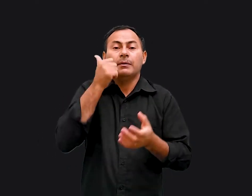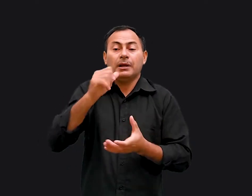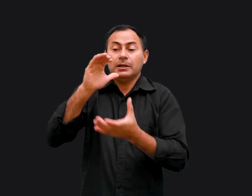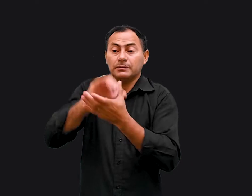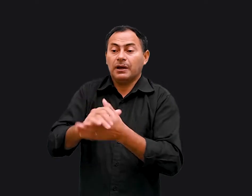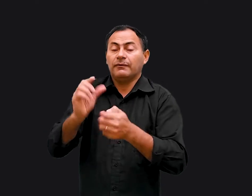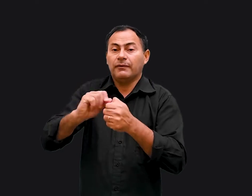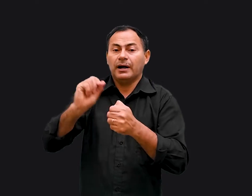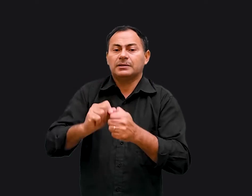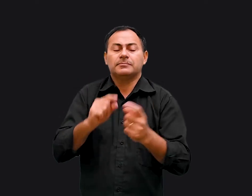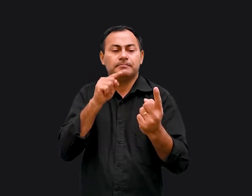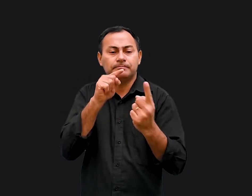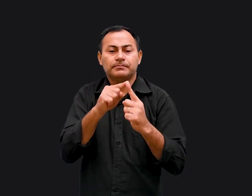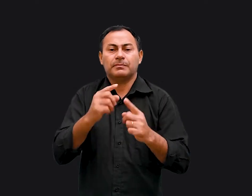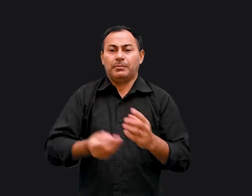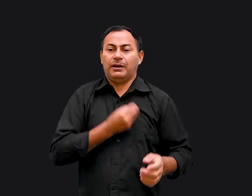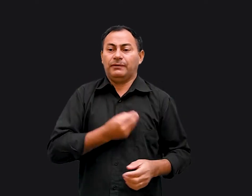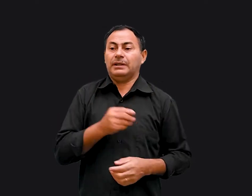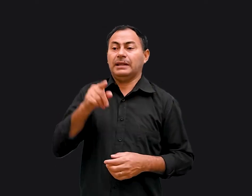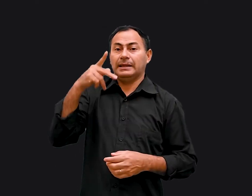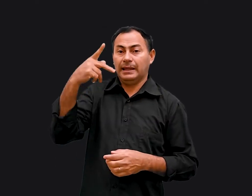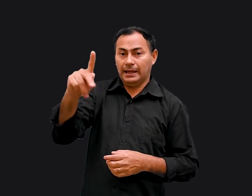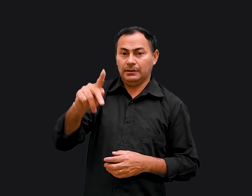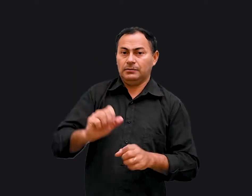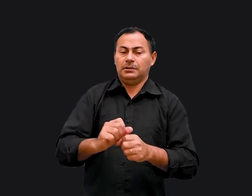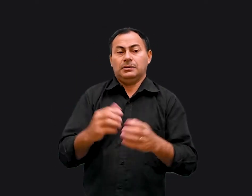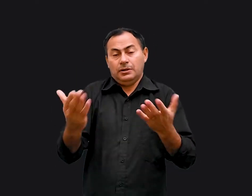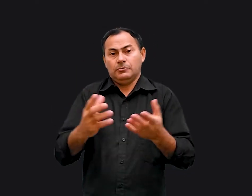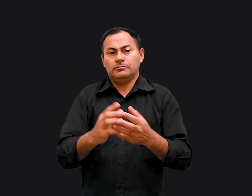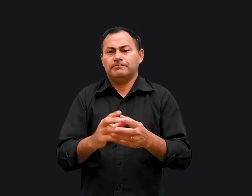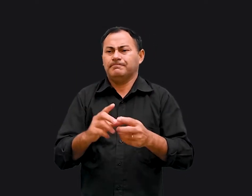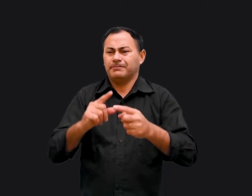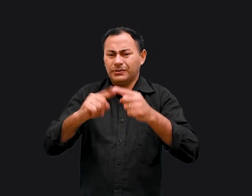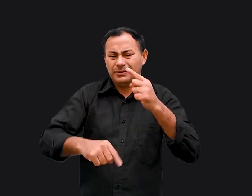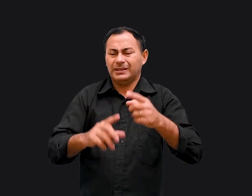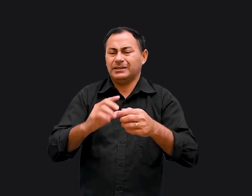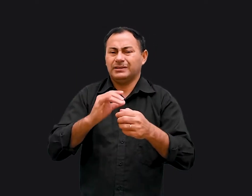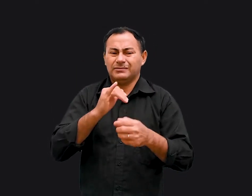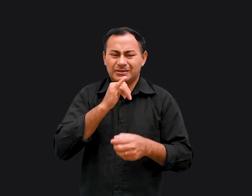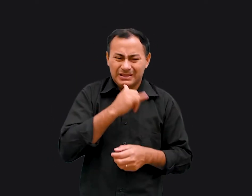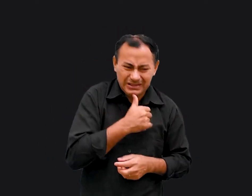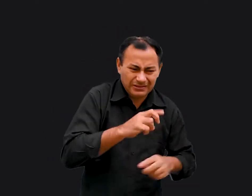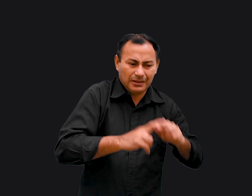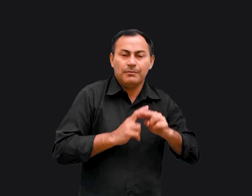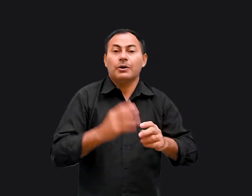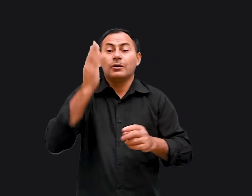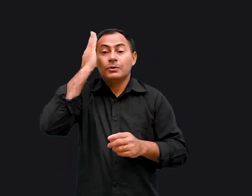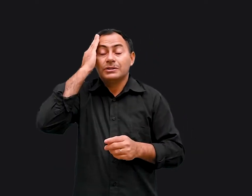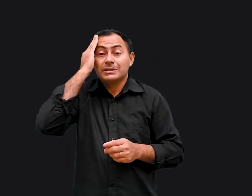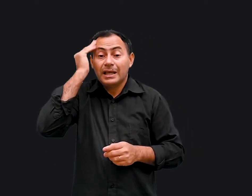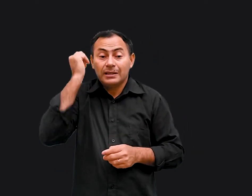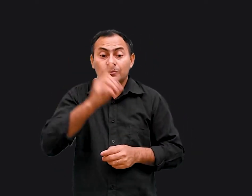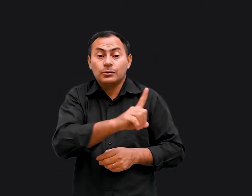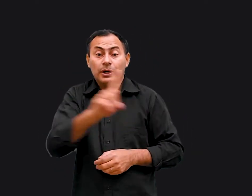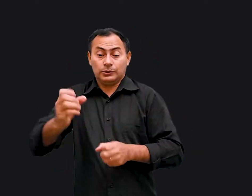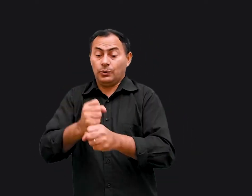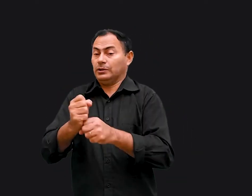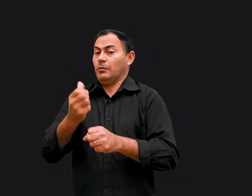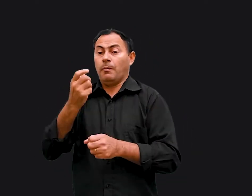faça, expectativas para a vida dela, e acabo desiludido e frustrado, porque descobri que no decorrer do ano não pude mudar a